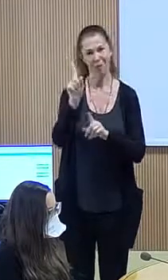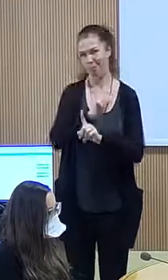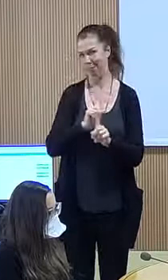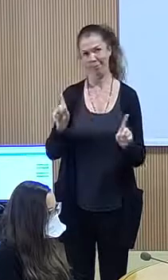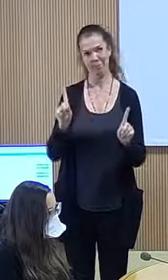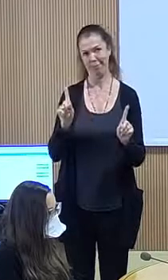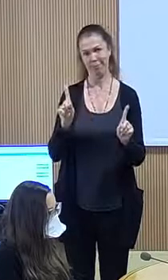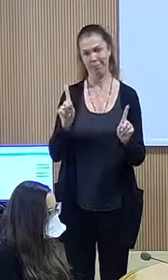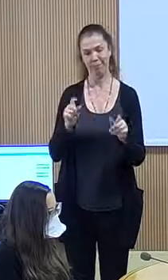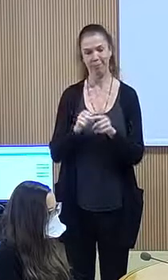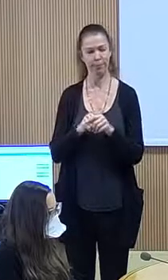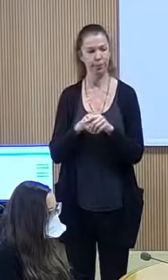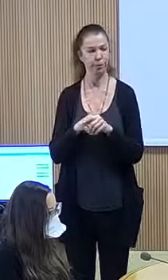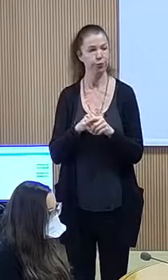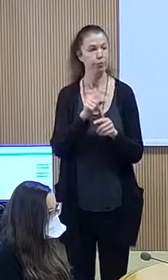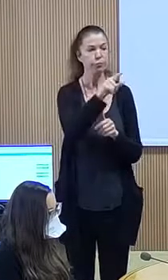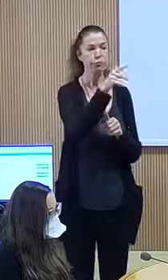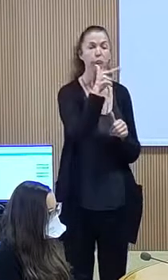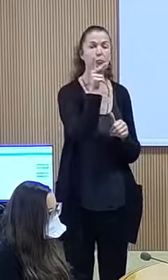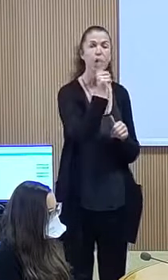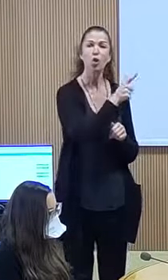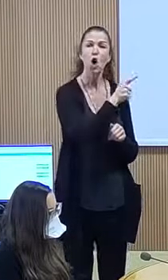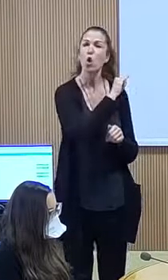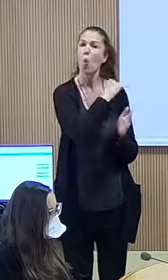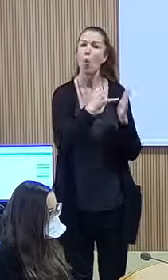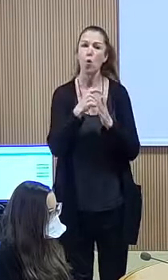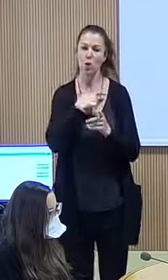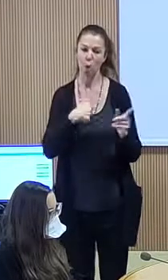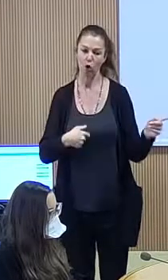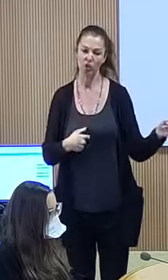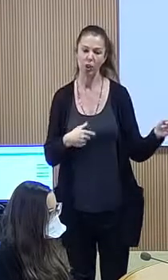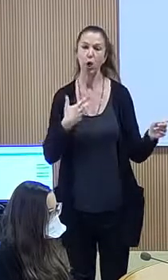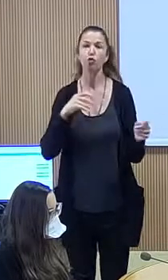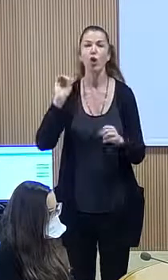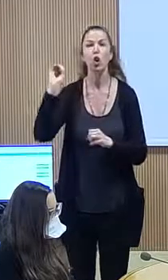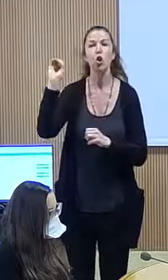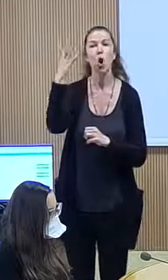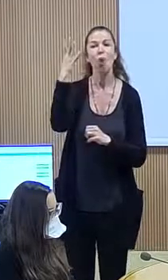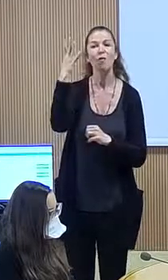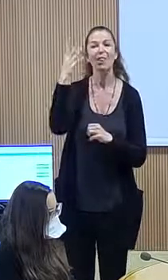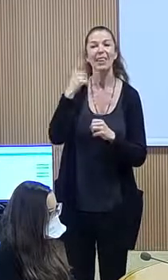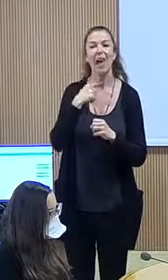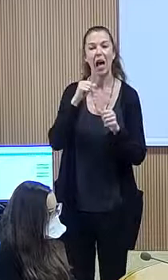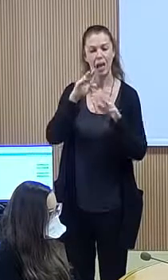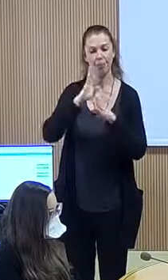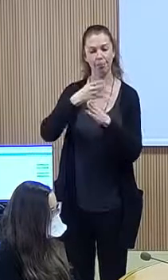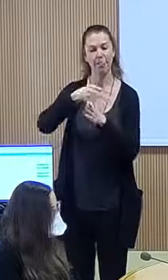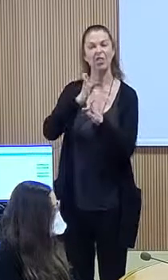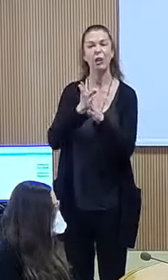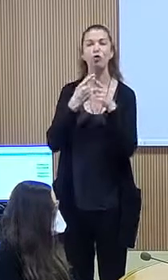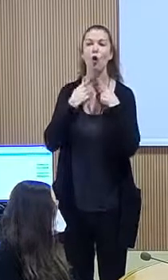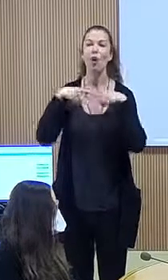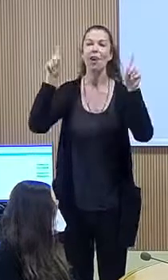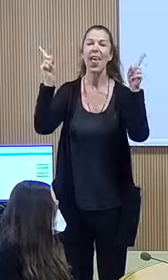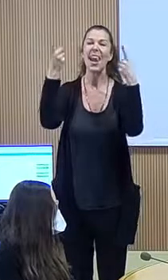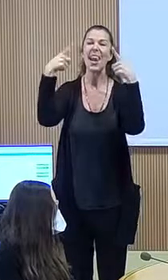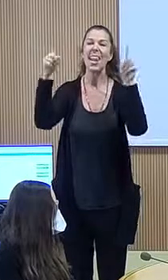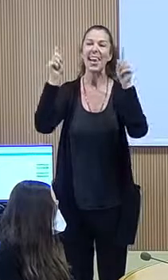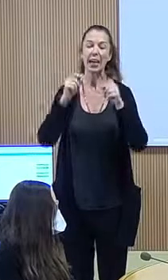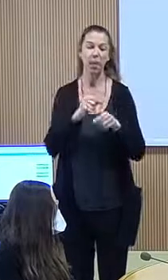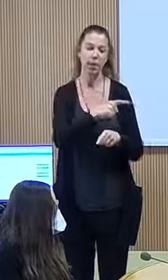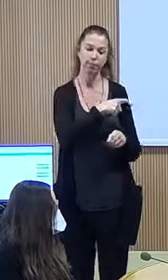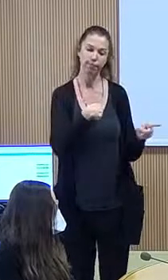l'ultima cosa per il sindaco se ci sono novità sulla stagione lirica novità sulla stagione di irrigazione ci stiamo